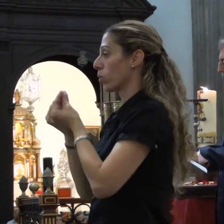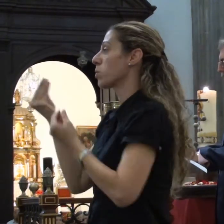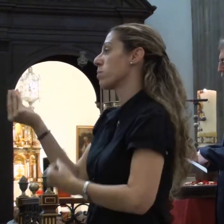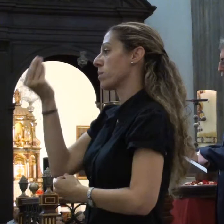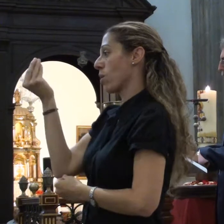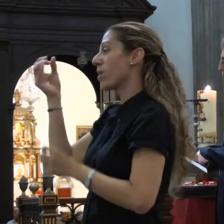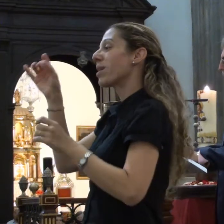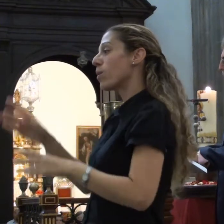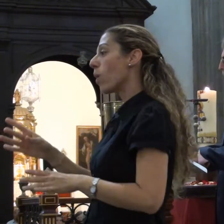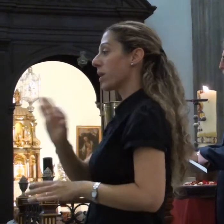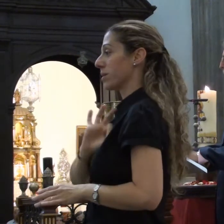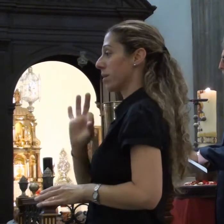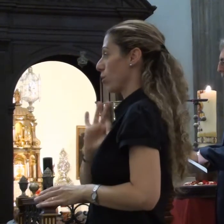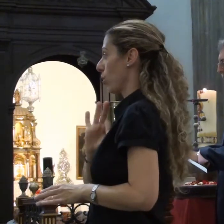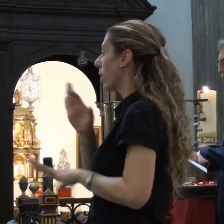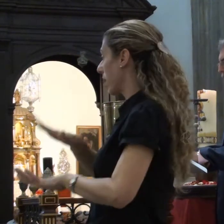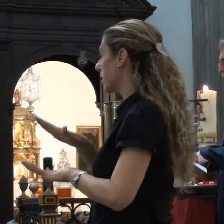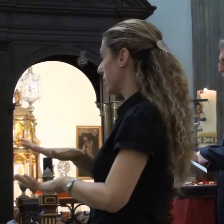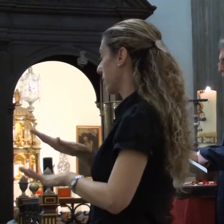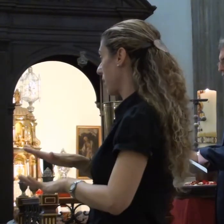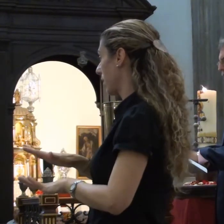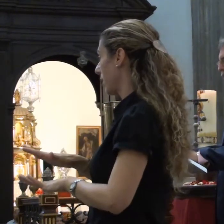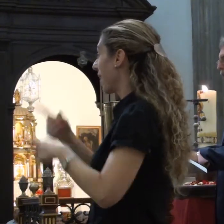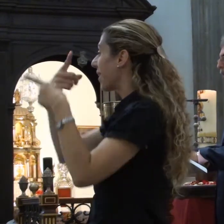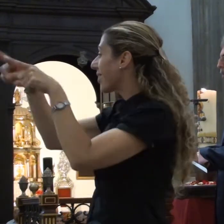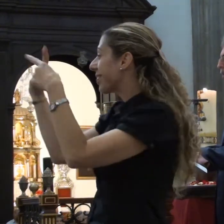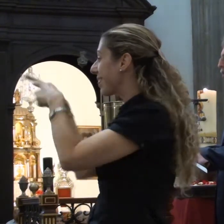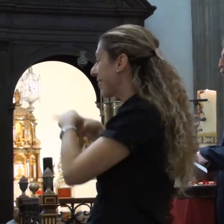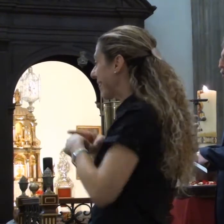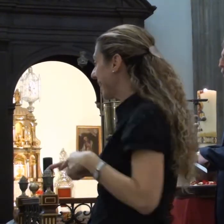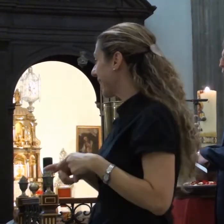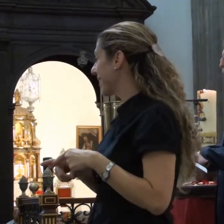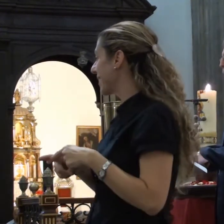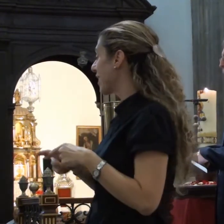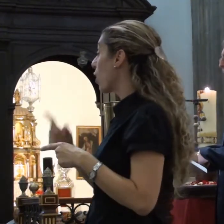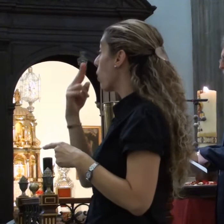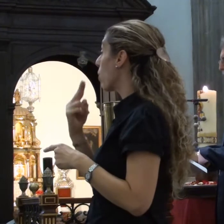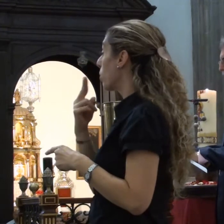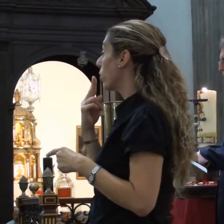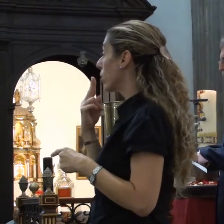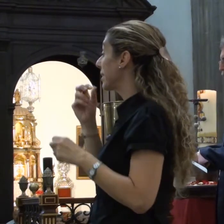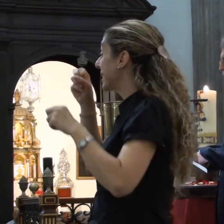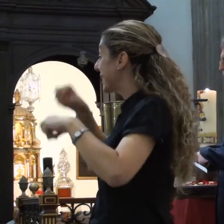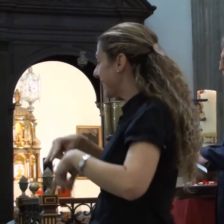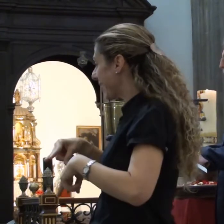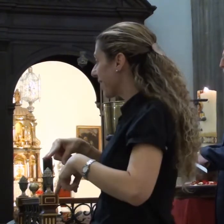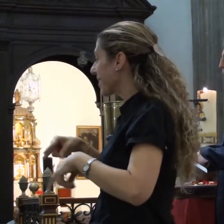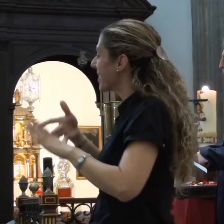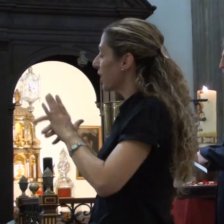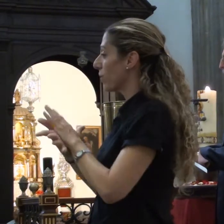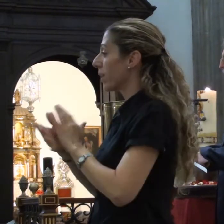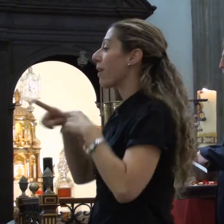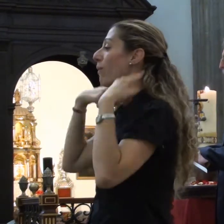está con nosotros disperso y sin comunión solo nos esperan el fracaso